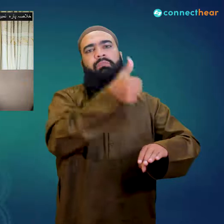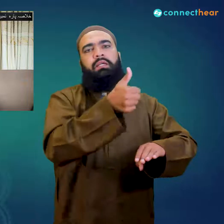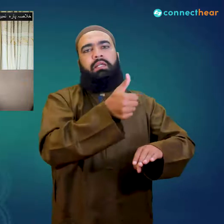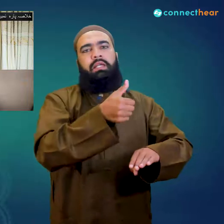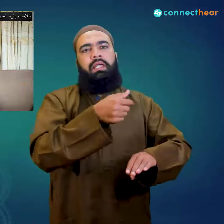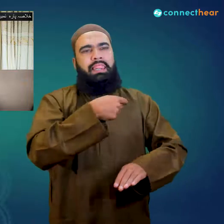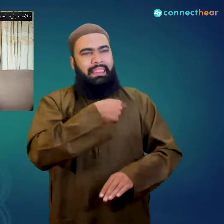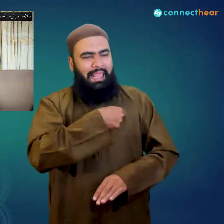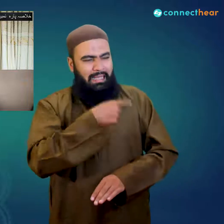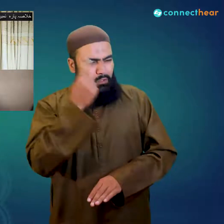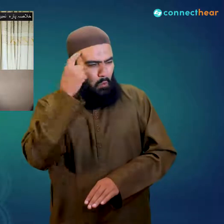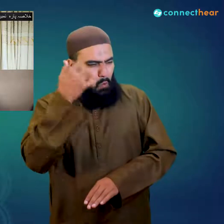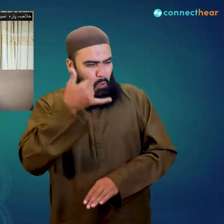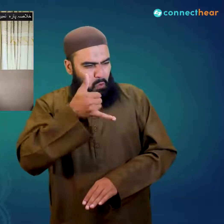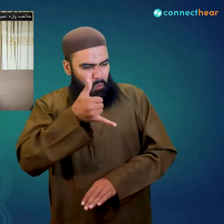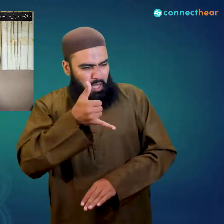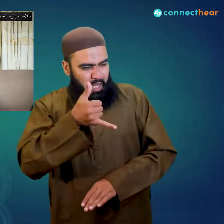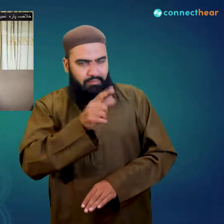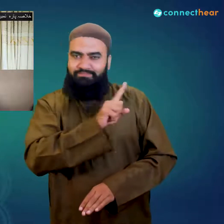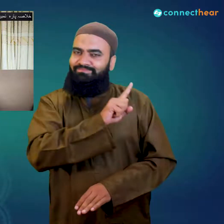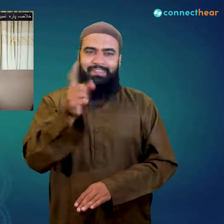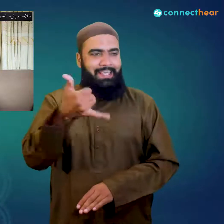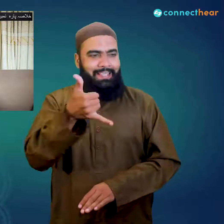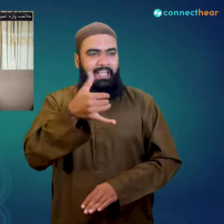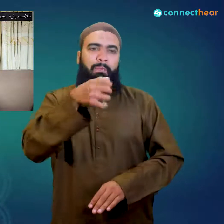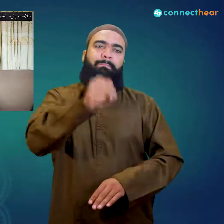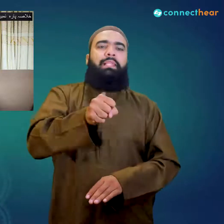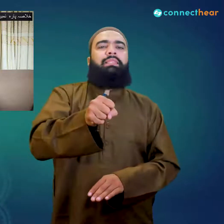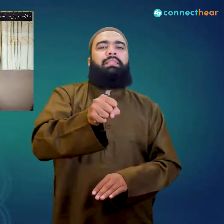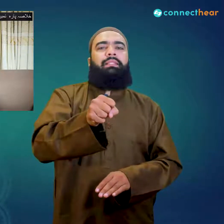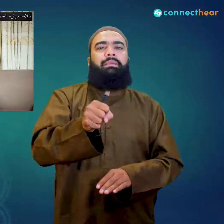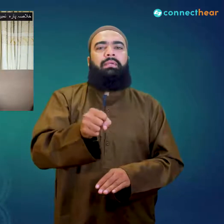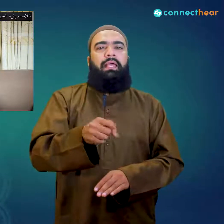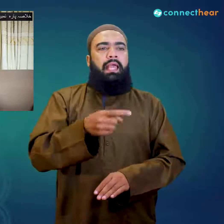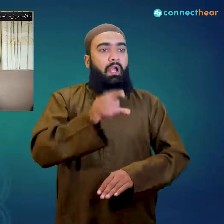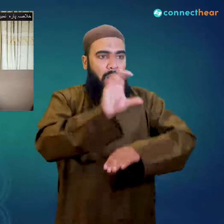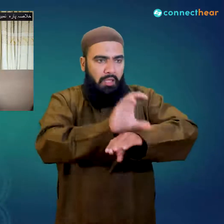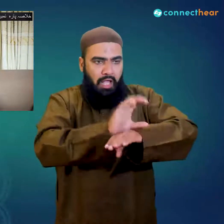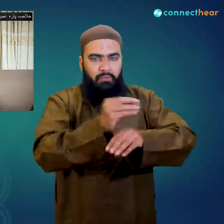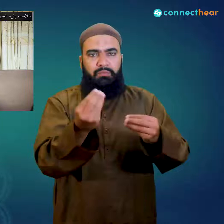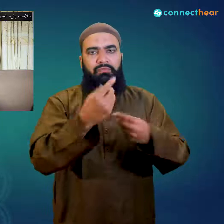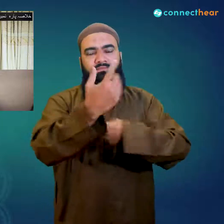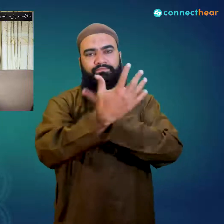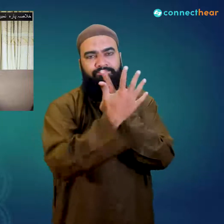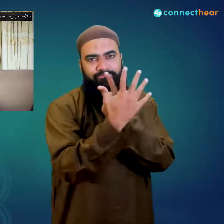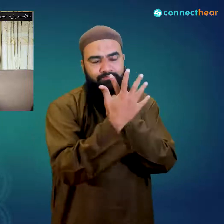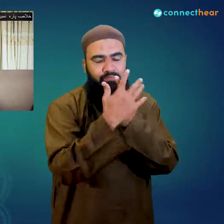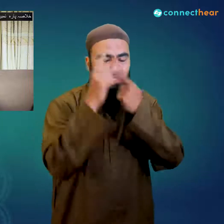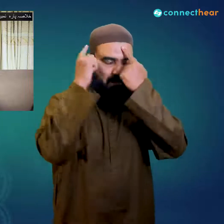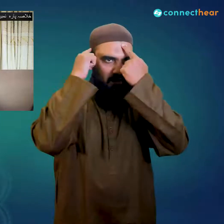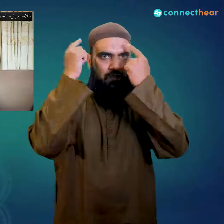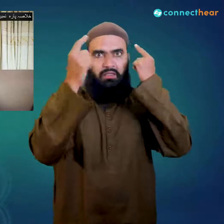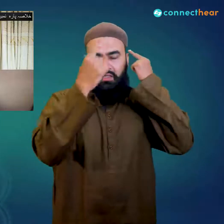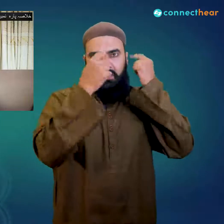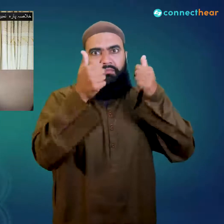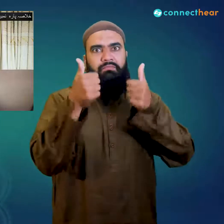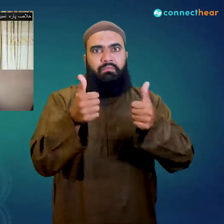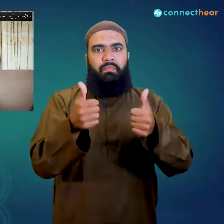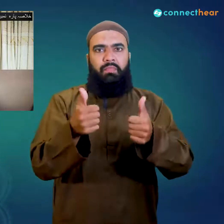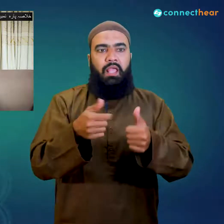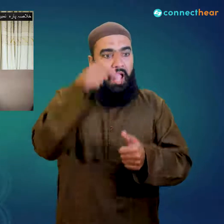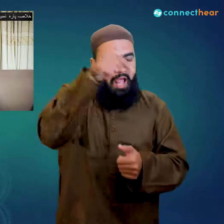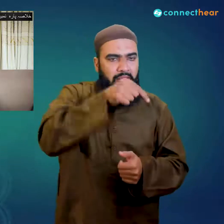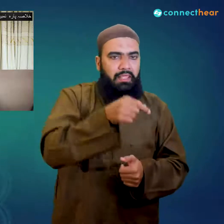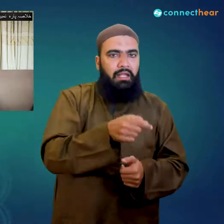سے حق اور سچ ہے، اور اس کو اللہ رب العزت نے ہدایت کے لیے نازل کر دیا ہے۔ متقی لوگوں کی